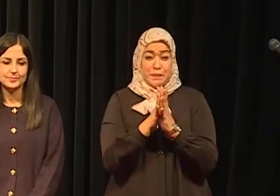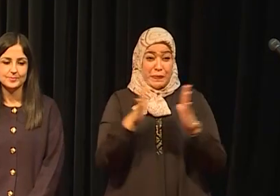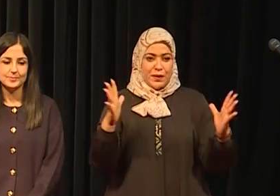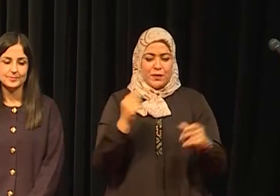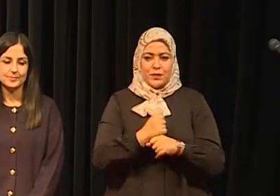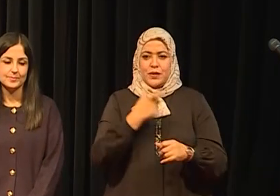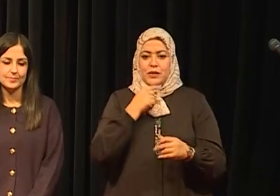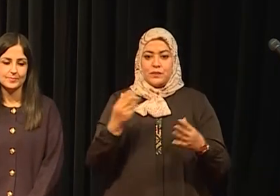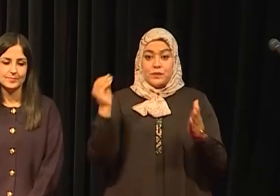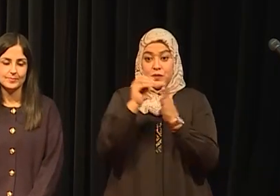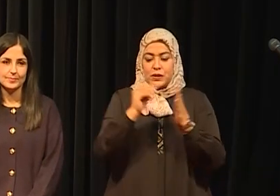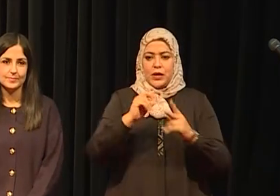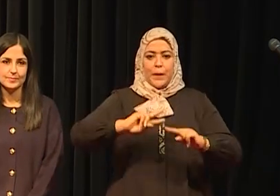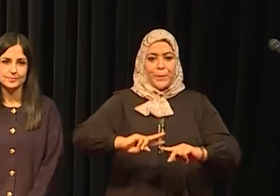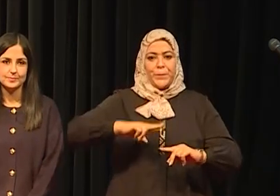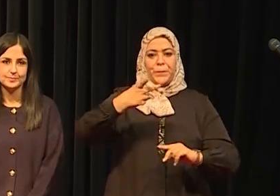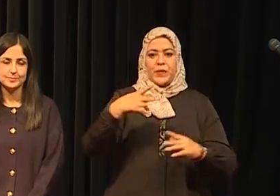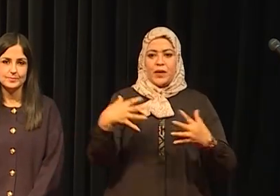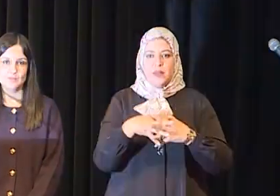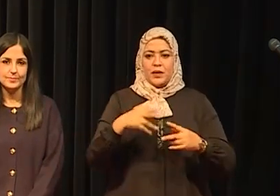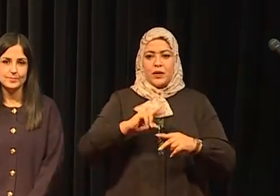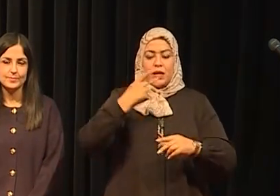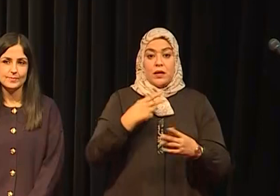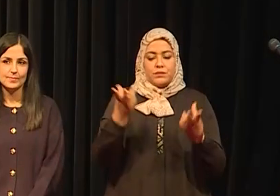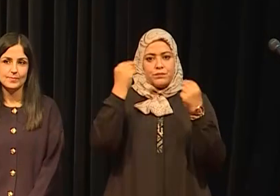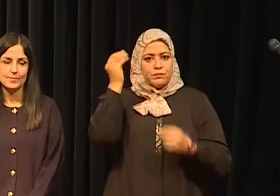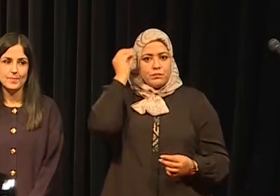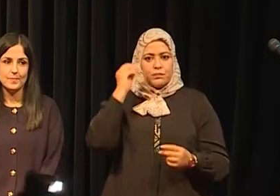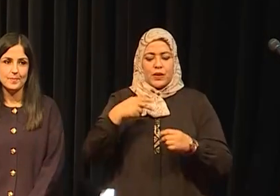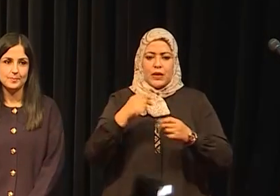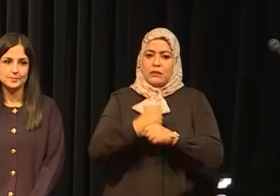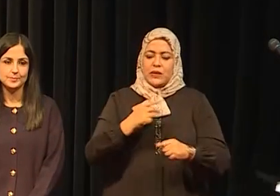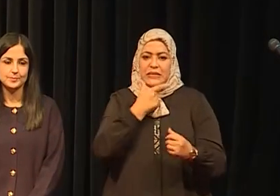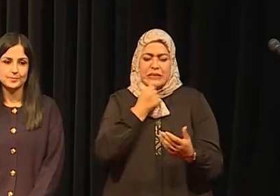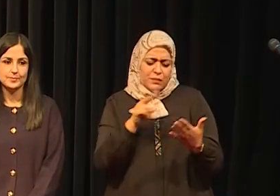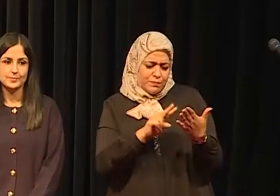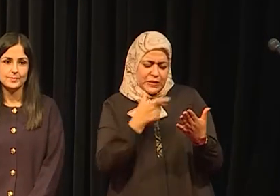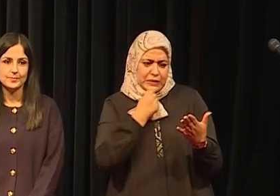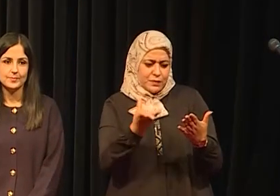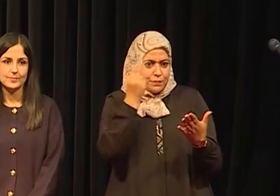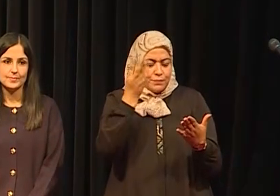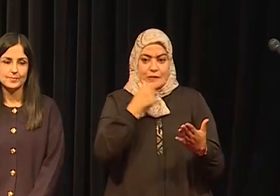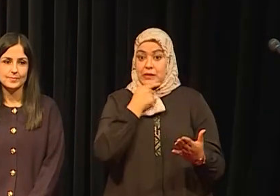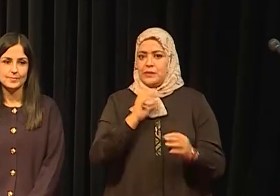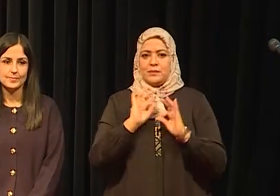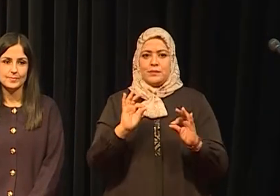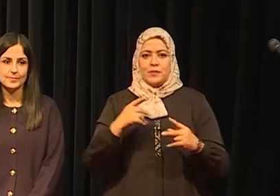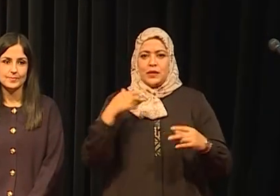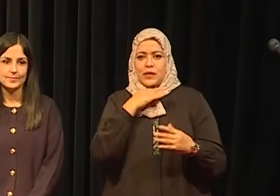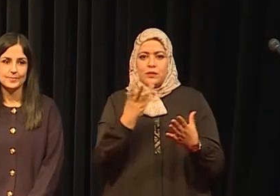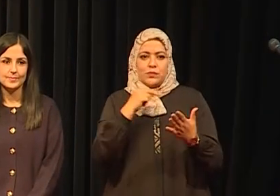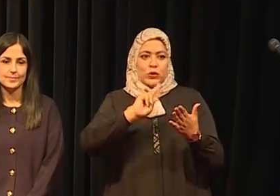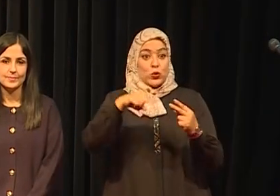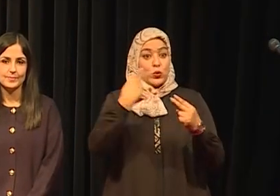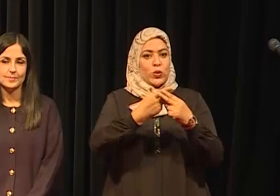بيج داتا قد أحدث تحولا نحو الأفضل من تقديم الخدمات والفعالة وسرعة